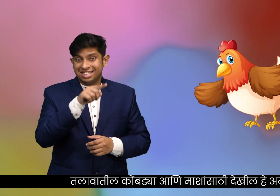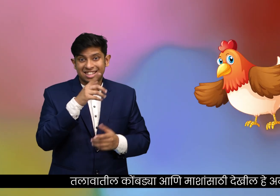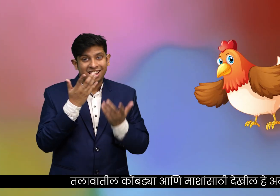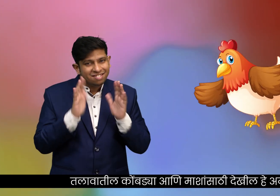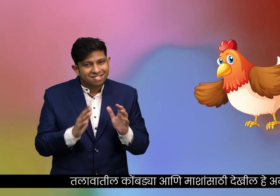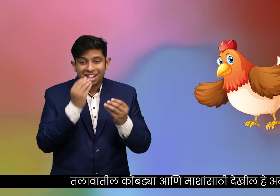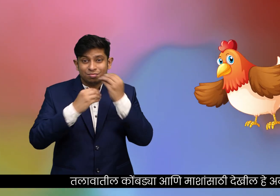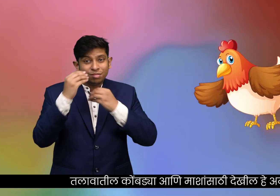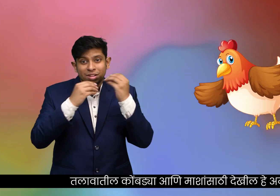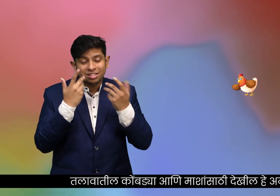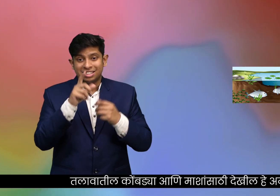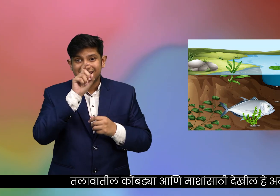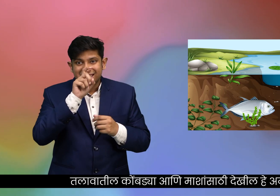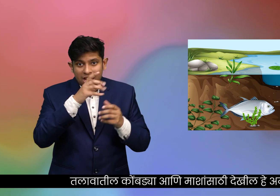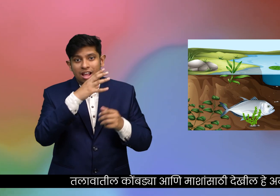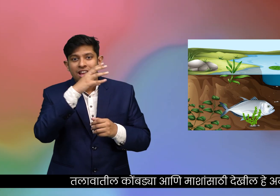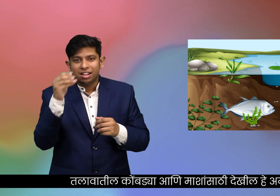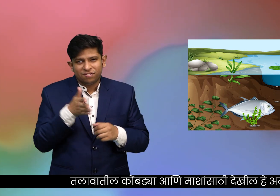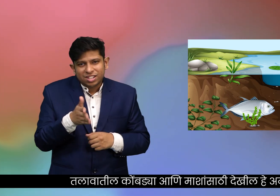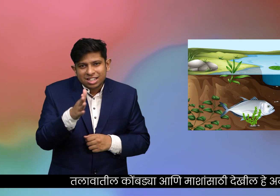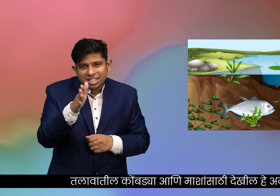तलावातील कोंबड्या आणि माशांसाठी देखील हे अन्न आहे.